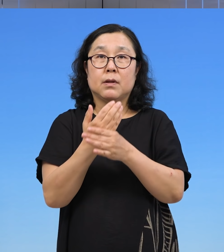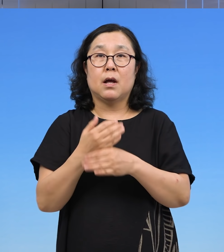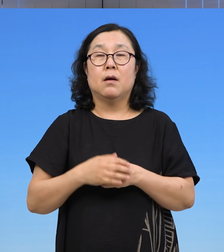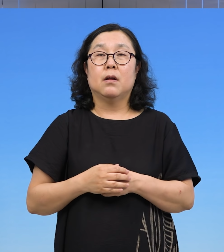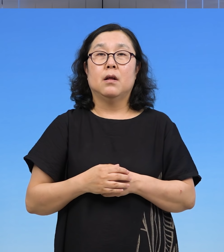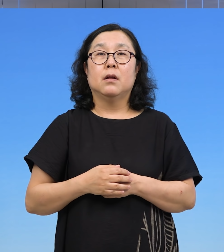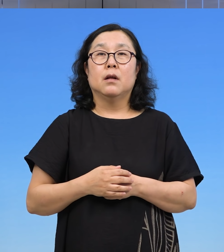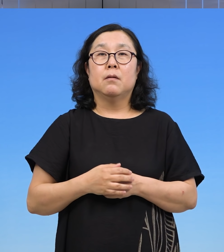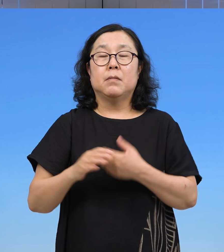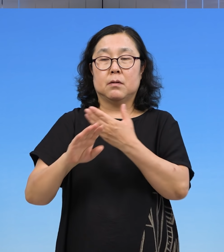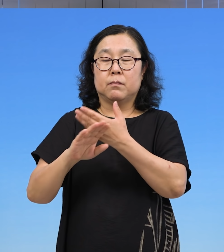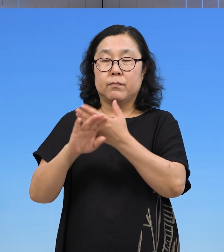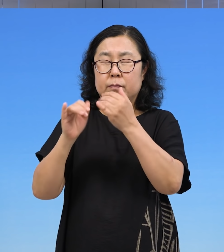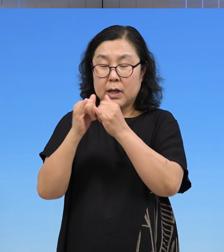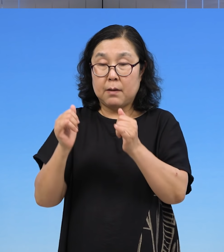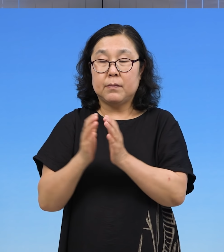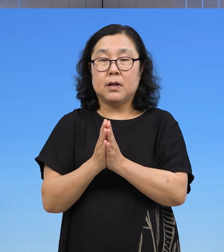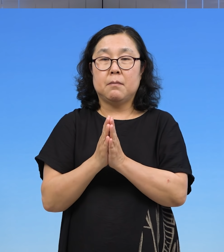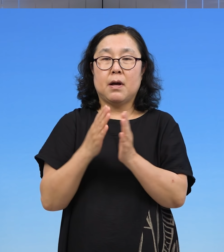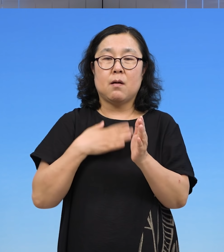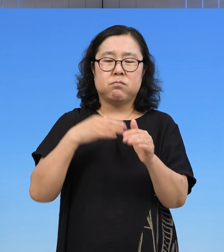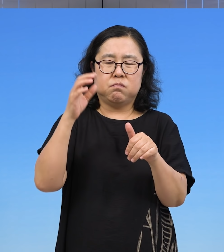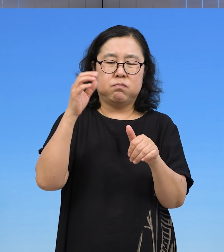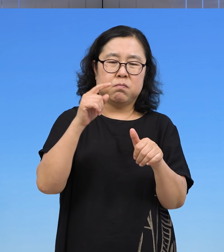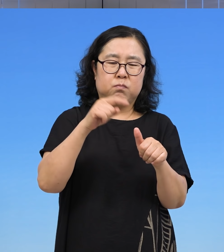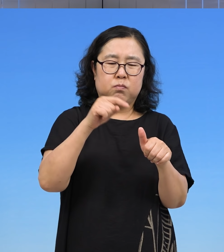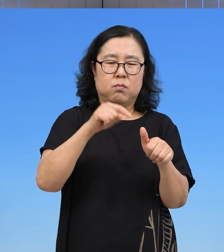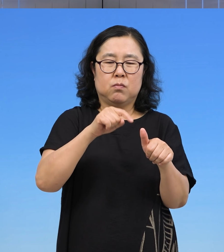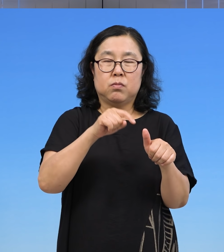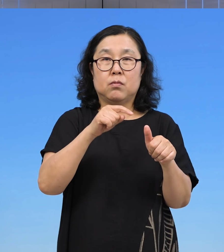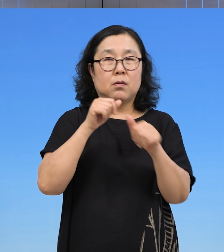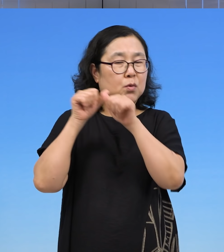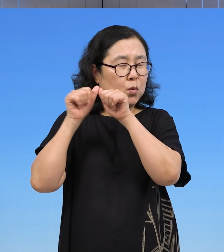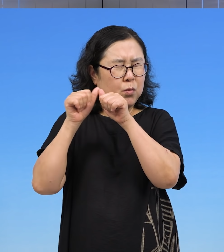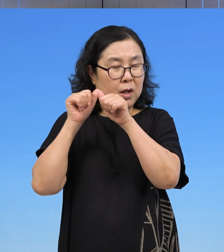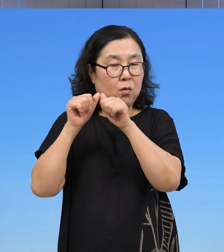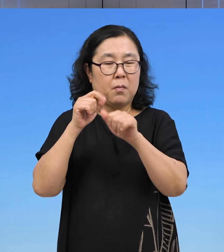사람이 알지도 못하면서 수긍거리는 게 오늘이나 그때나 마찬가지 아닙니까